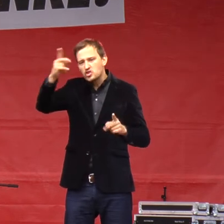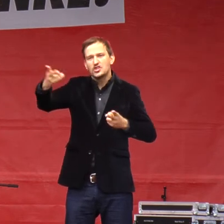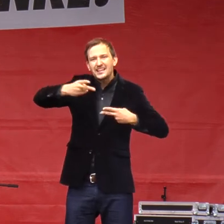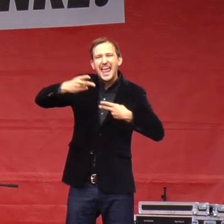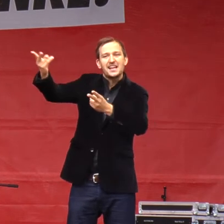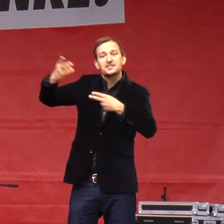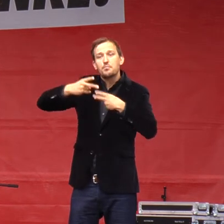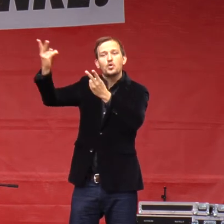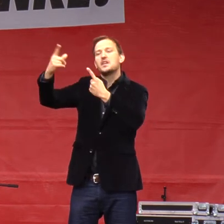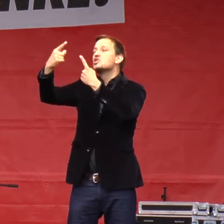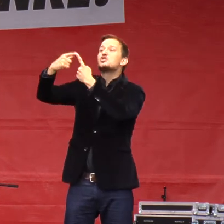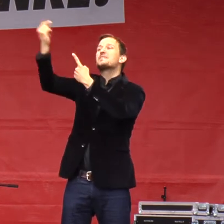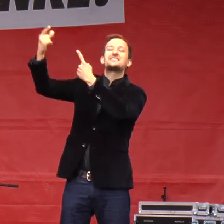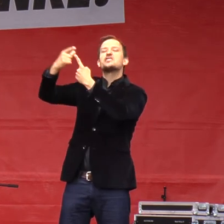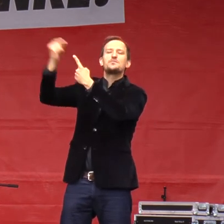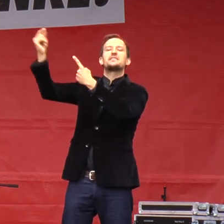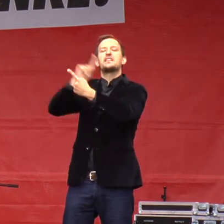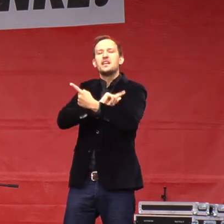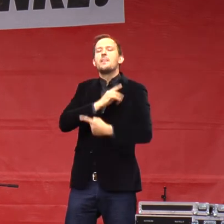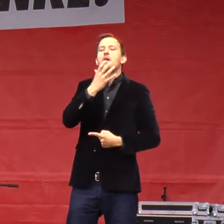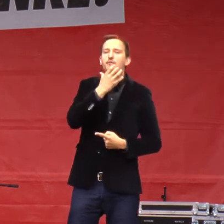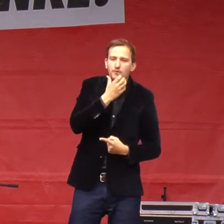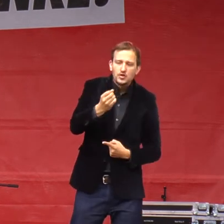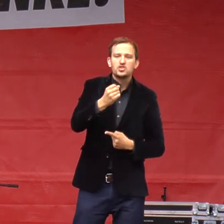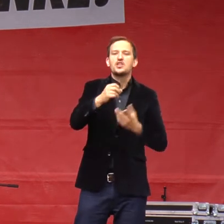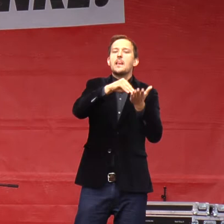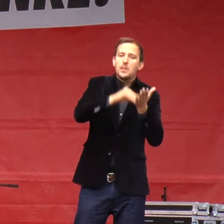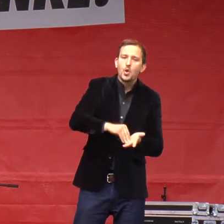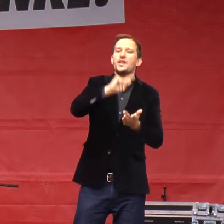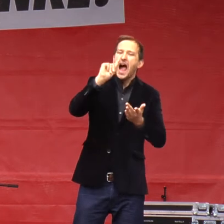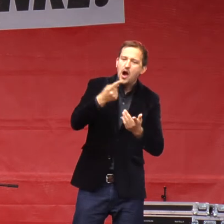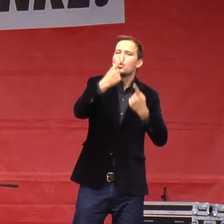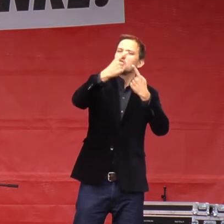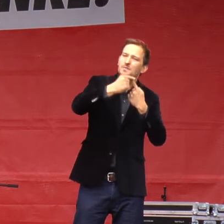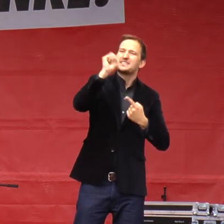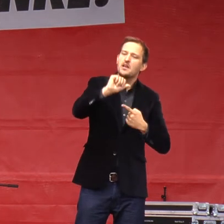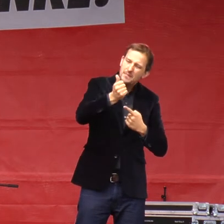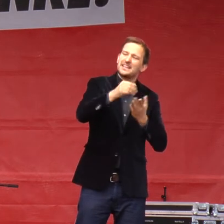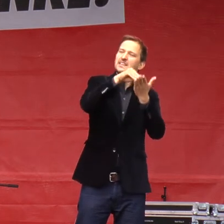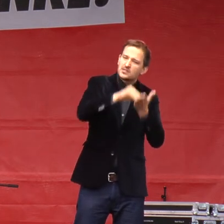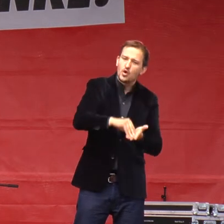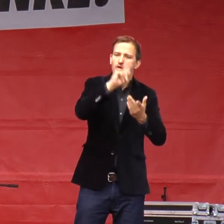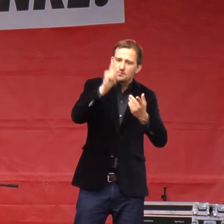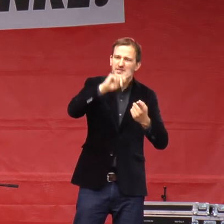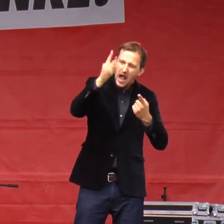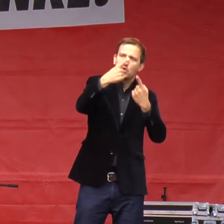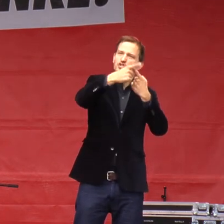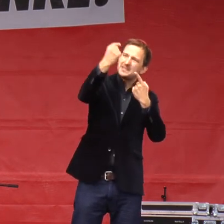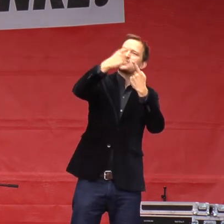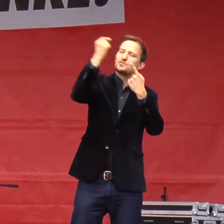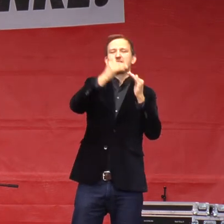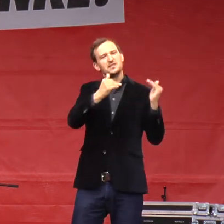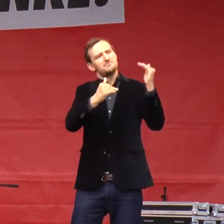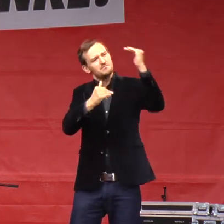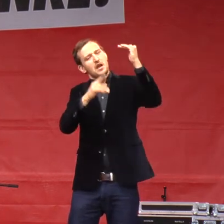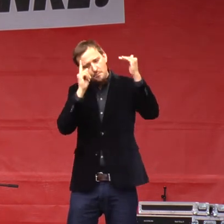den Exportüberschüssen sind, sondern einmal bei den Löhnen und bei den Mindestlöhnen an der Spitze in Europa stehen.